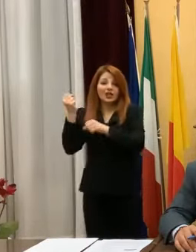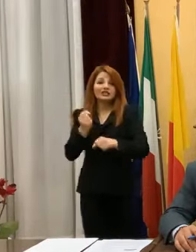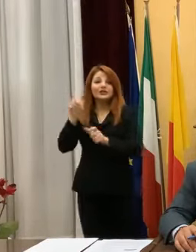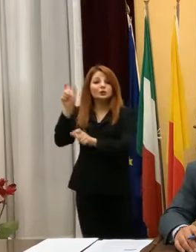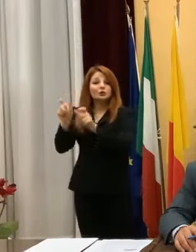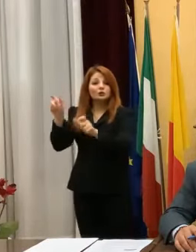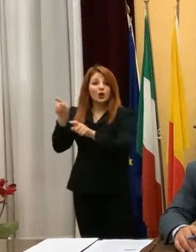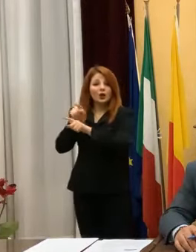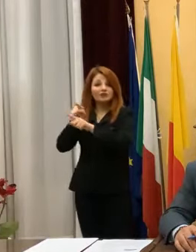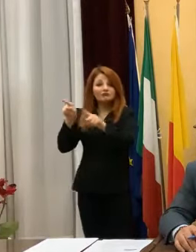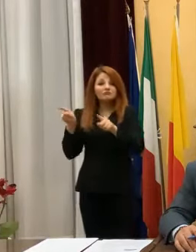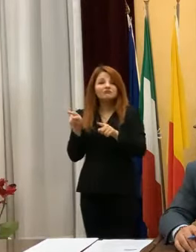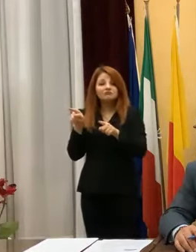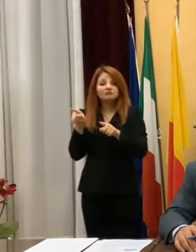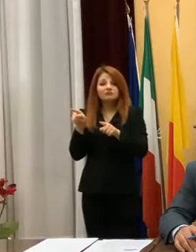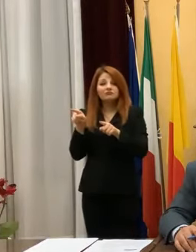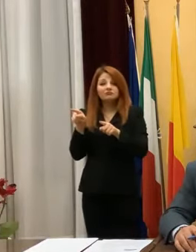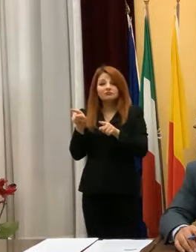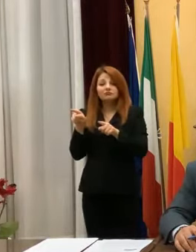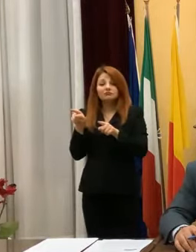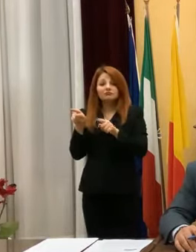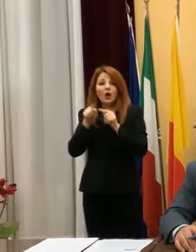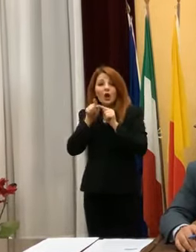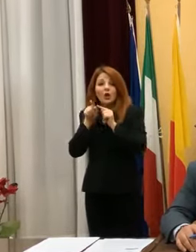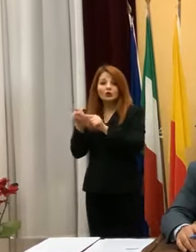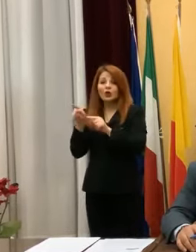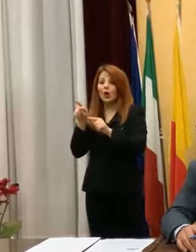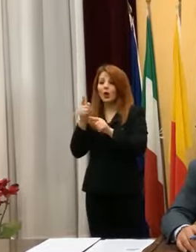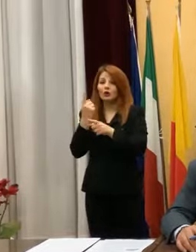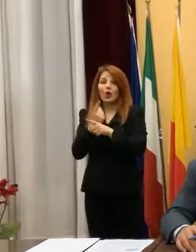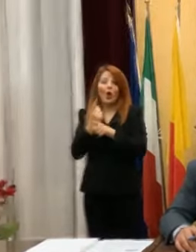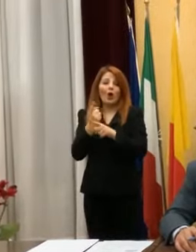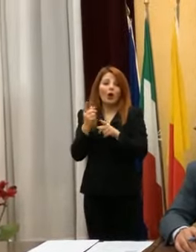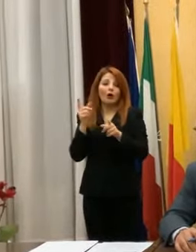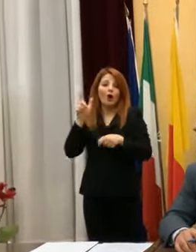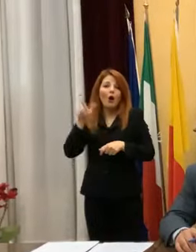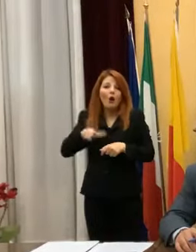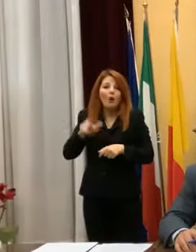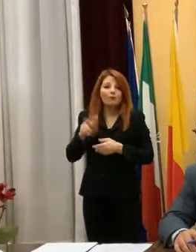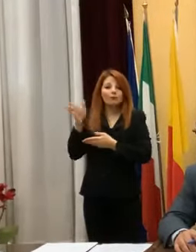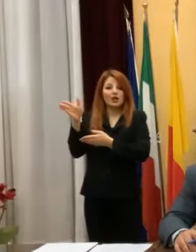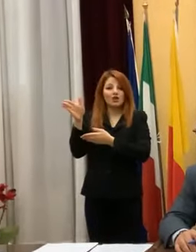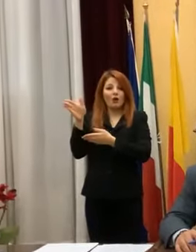il compito, l'obbligo, proprio la funzione